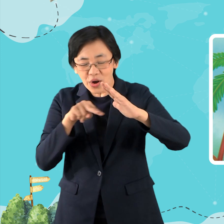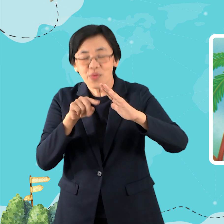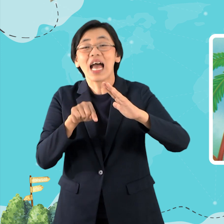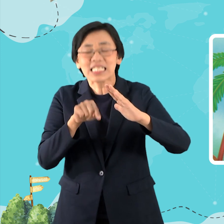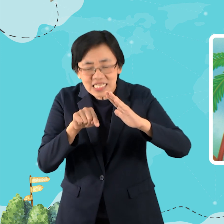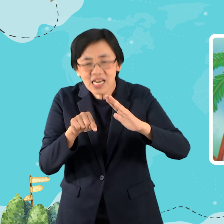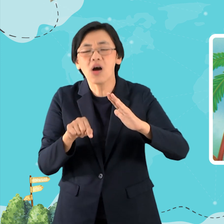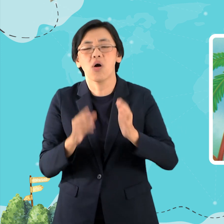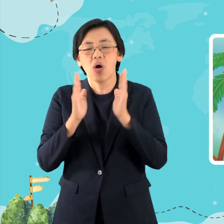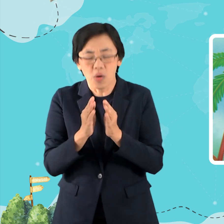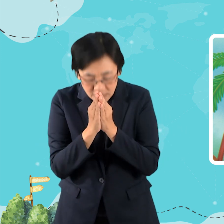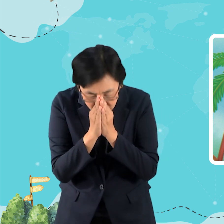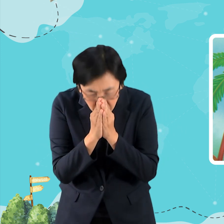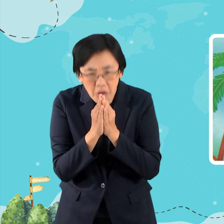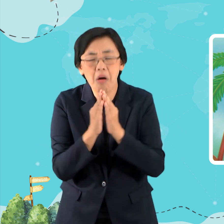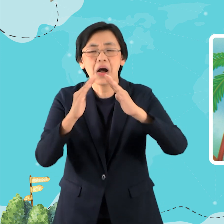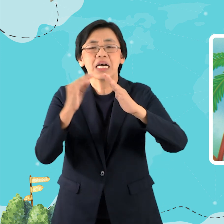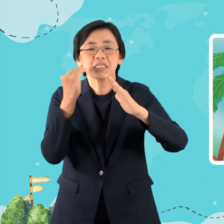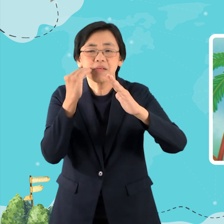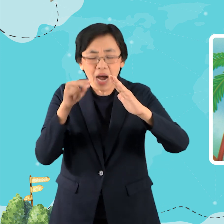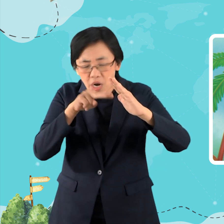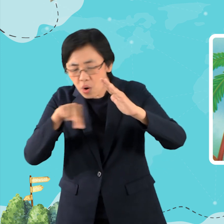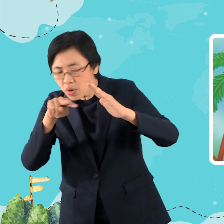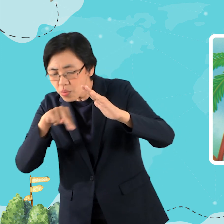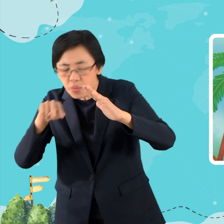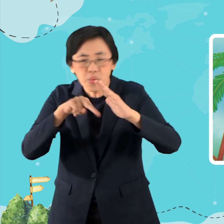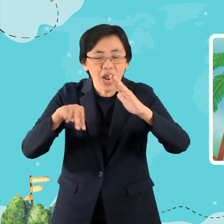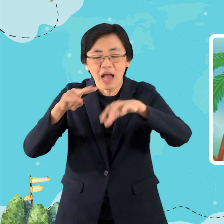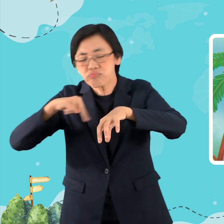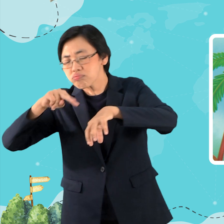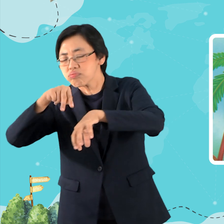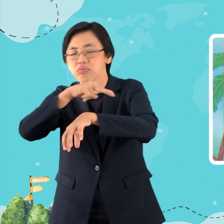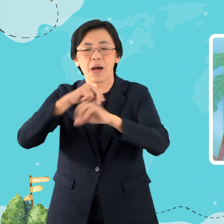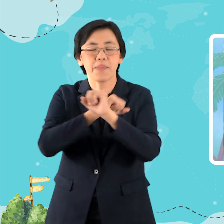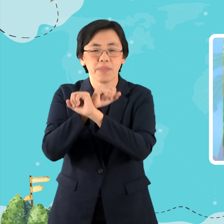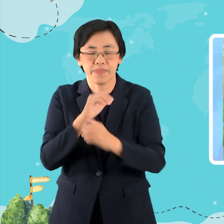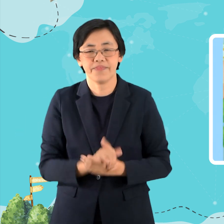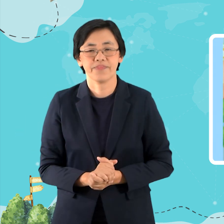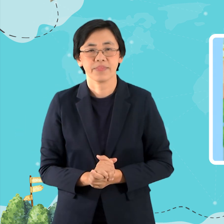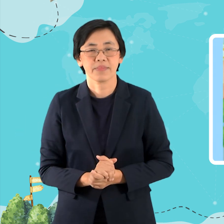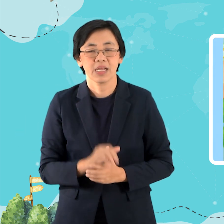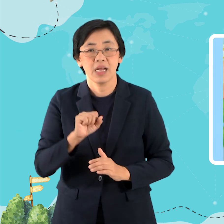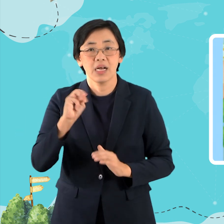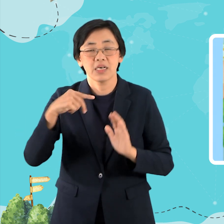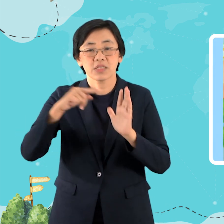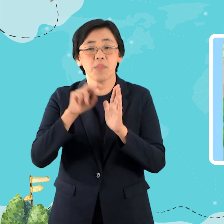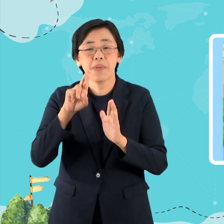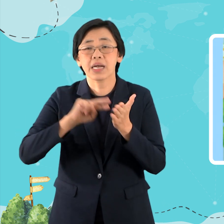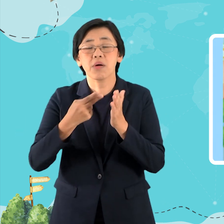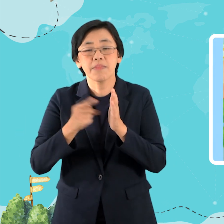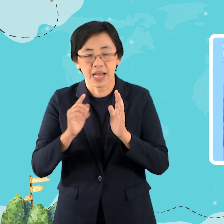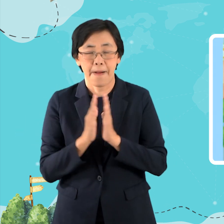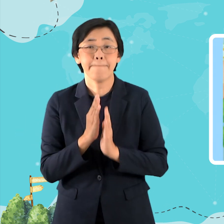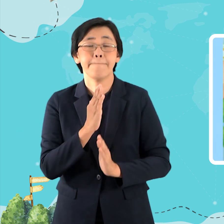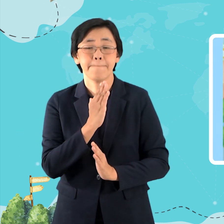ราบไหว้ขอพรและช่วยปกปักรักษาเคหสถานนั้นส้มพานหมายถึงพระที่